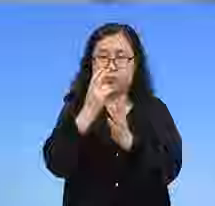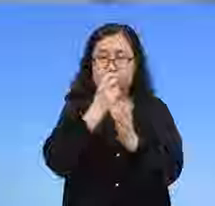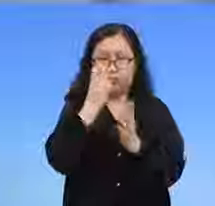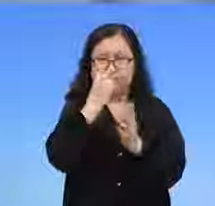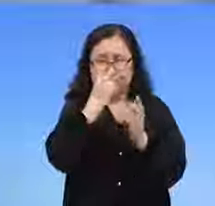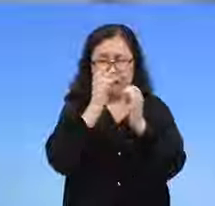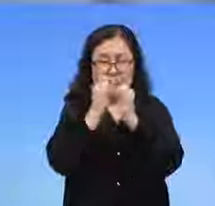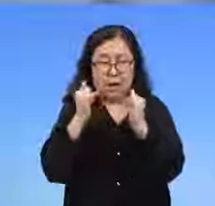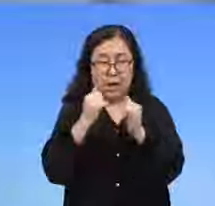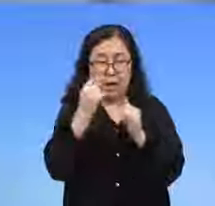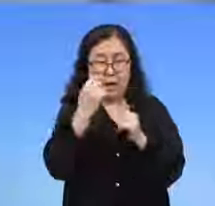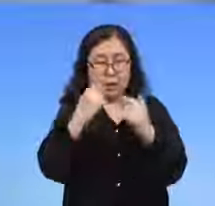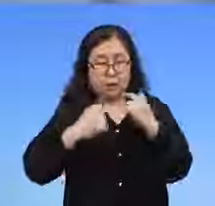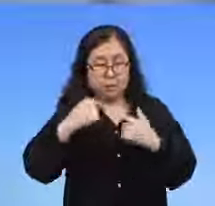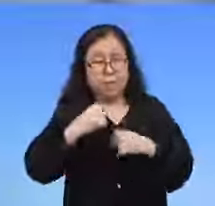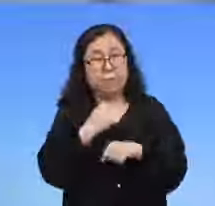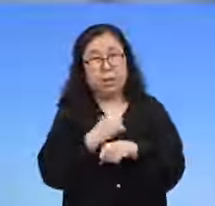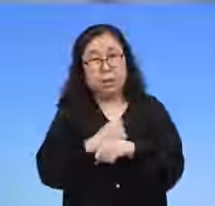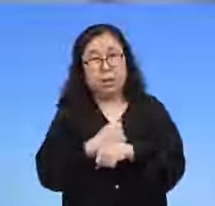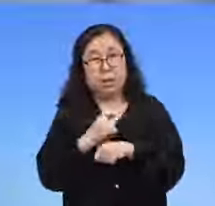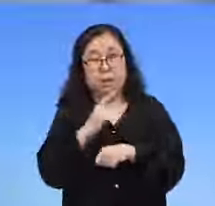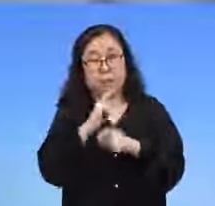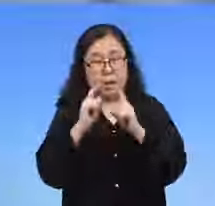제가 이 말씀을 묵상하면서